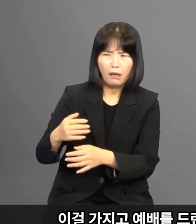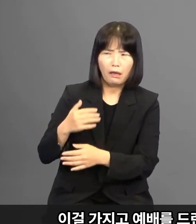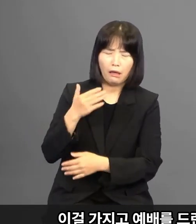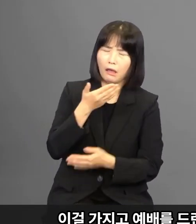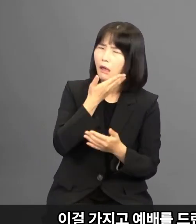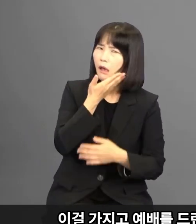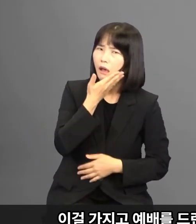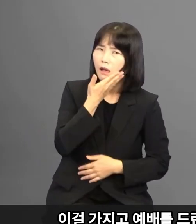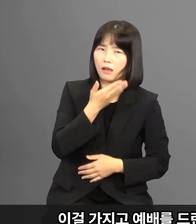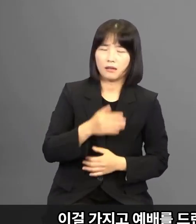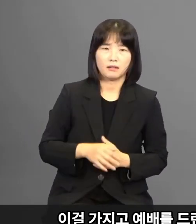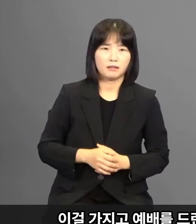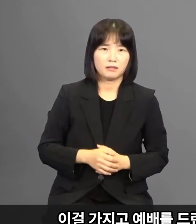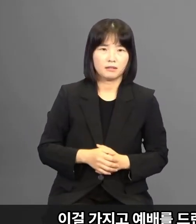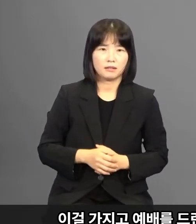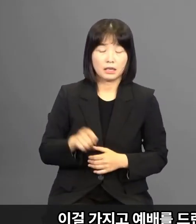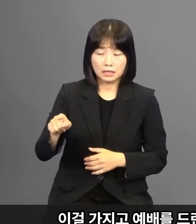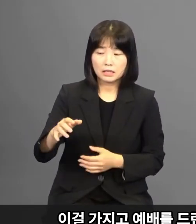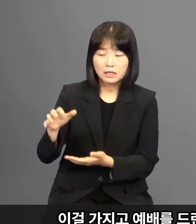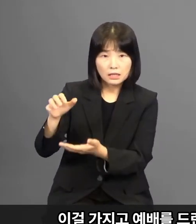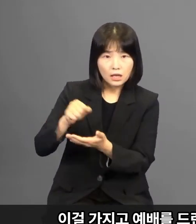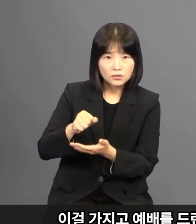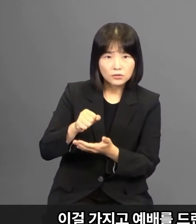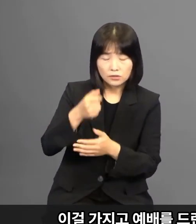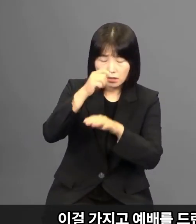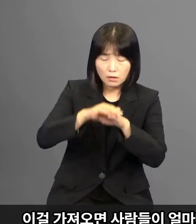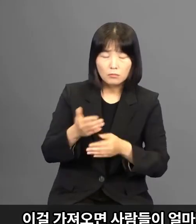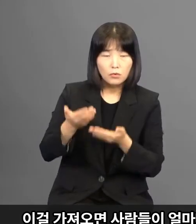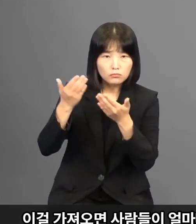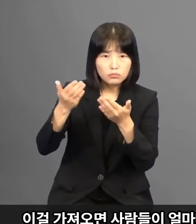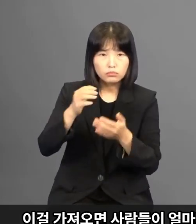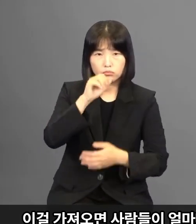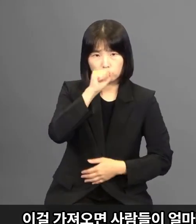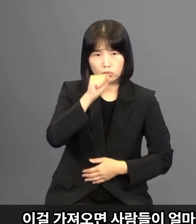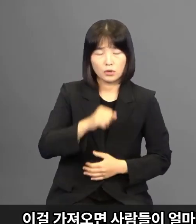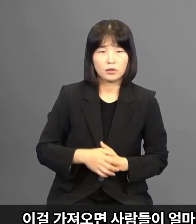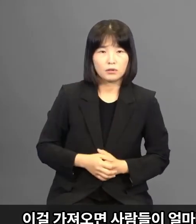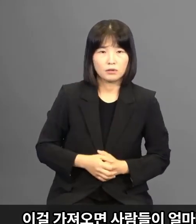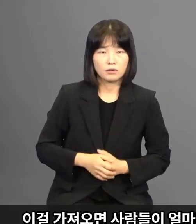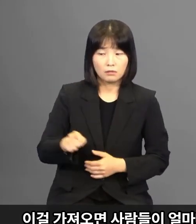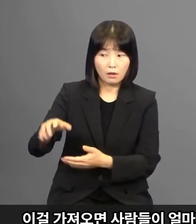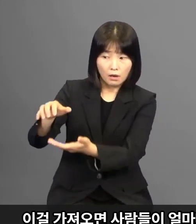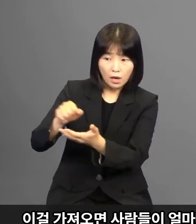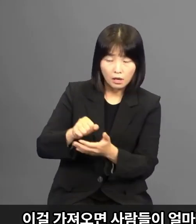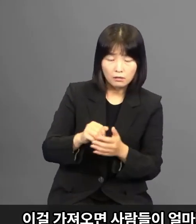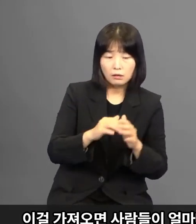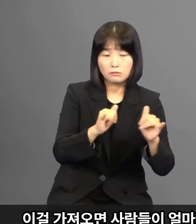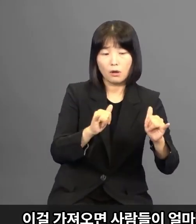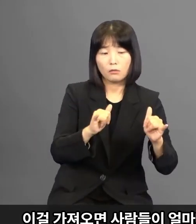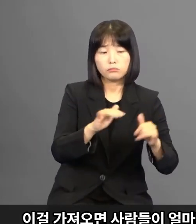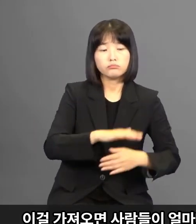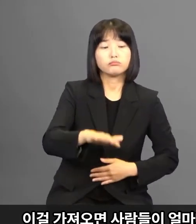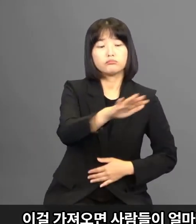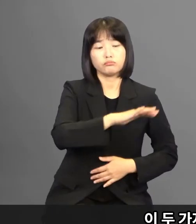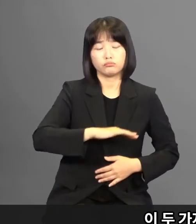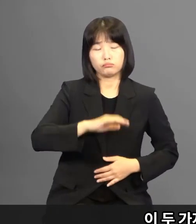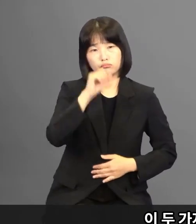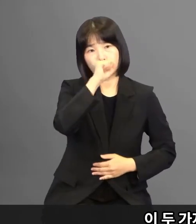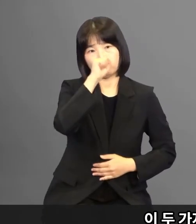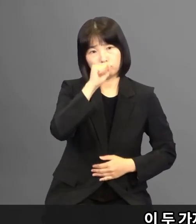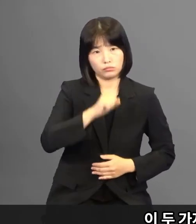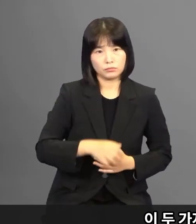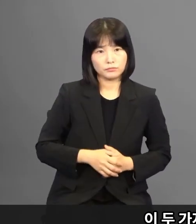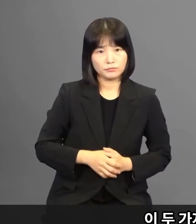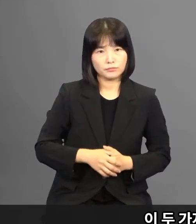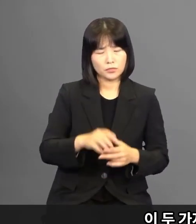이걸 가지고 예배를 드린다면 이 제물을 쓰면 얼마나 좋을까? 이걸 가져오면 사람들이 얼마나 기뻐할까? 백성들이 얼마나 좋아할까? 이 두